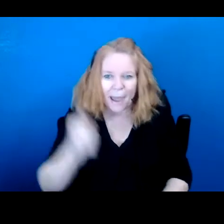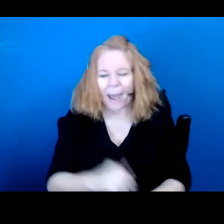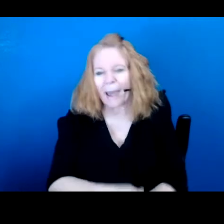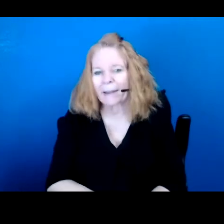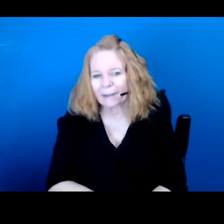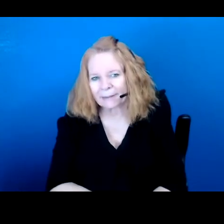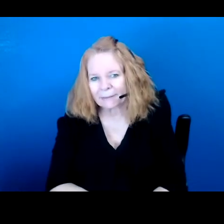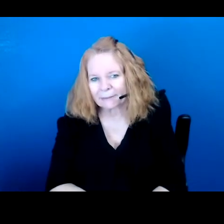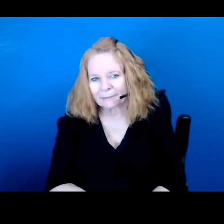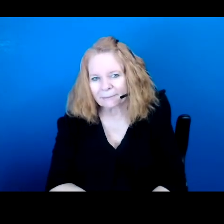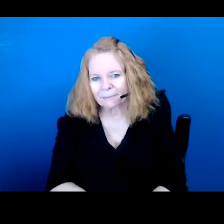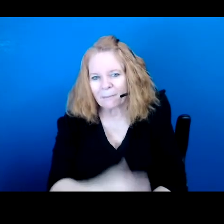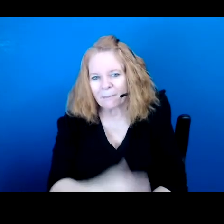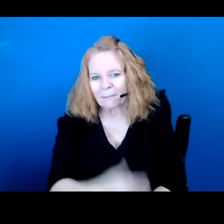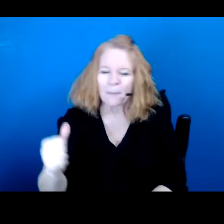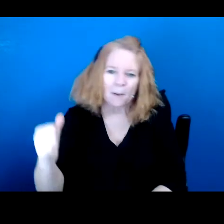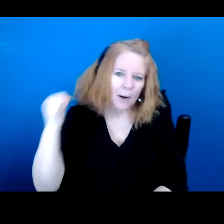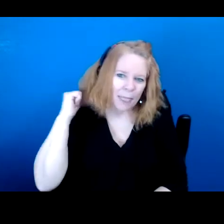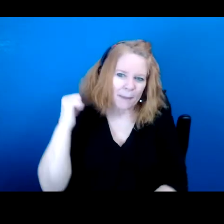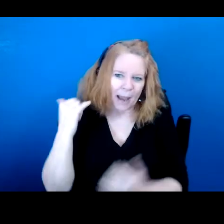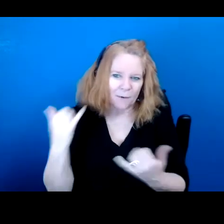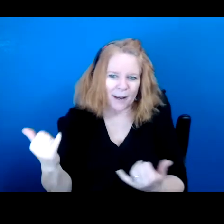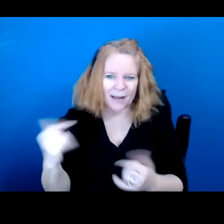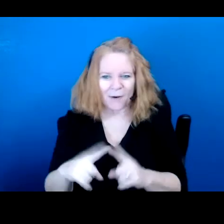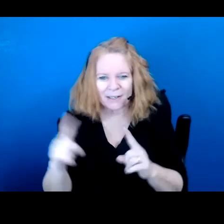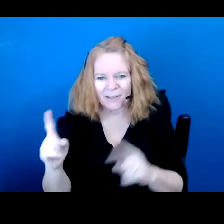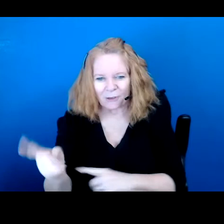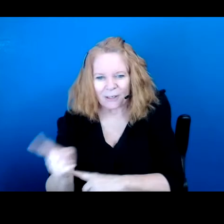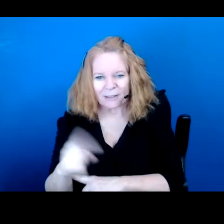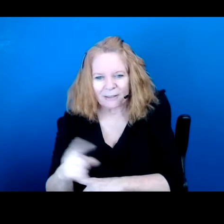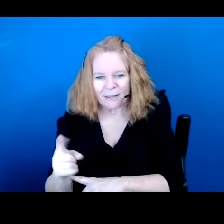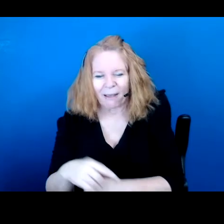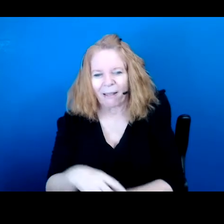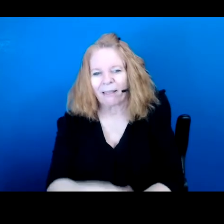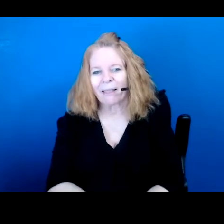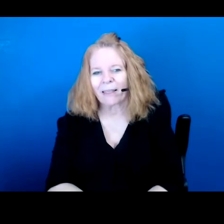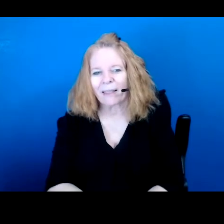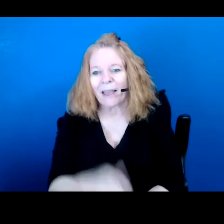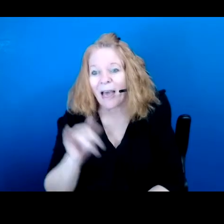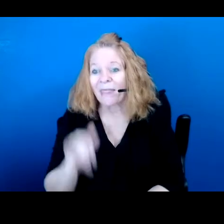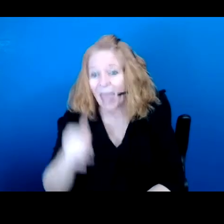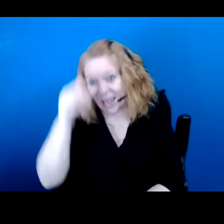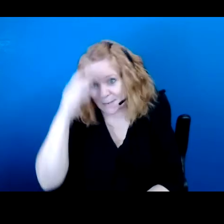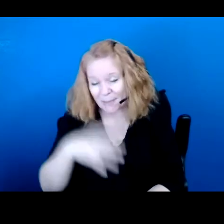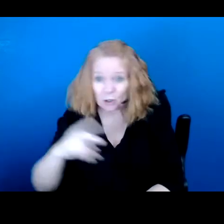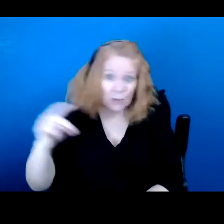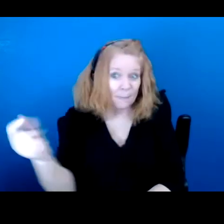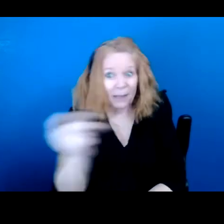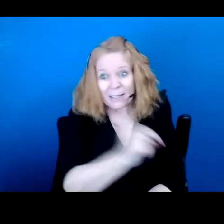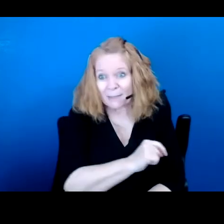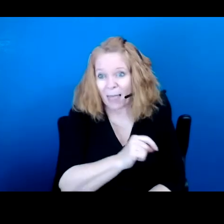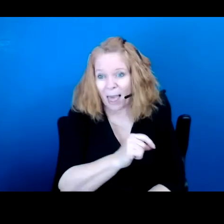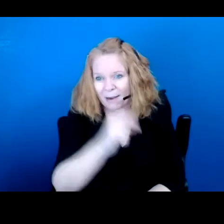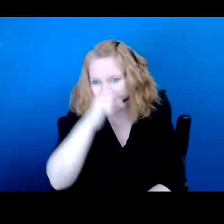a la colita del gato pueden ponerla en el lado la pueden poner atrás yo voy a decidir ponerlo